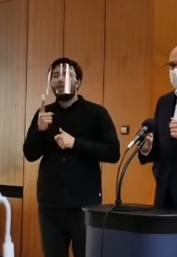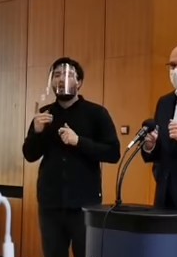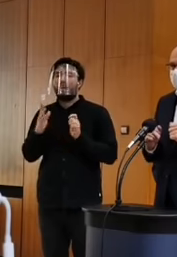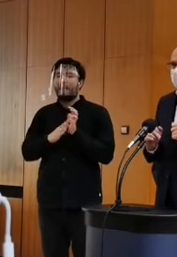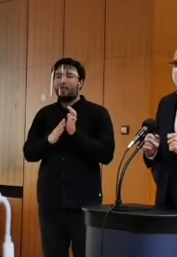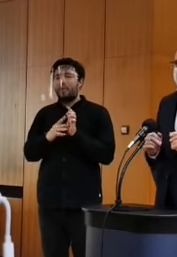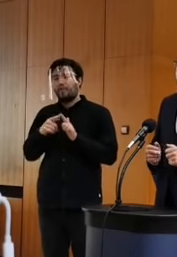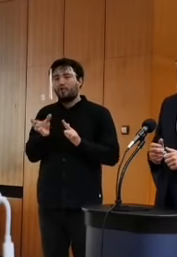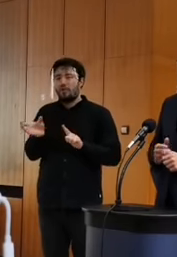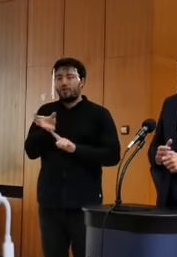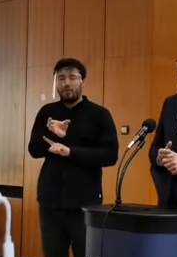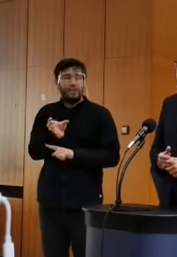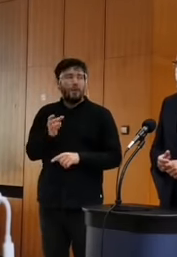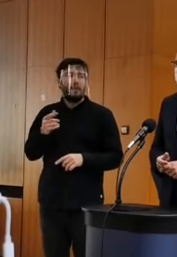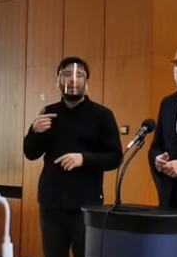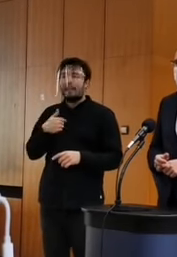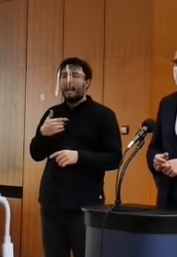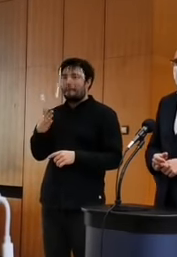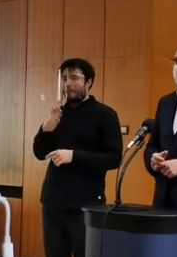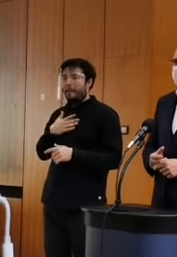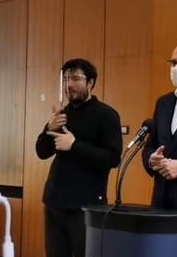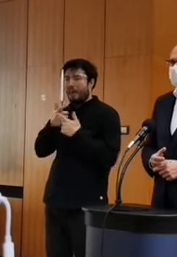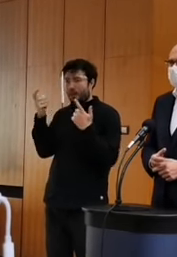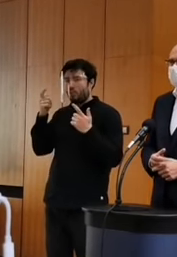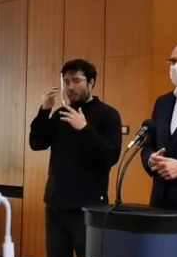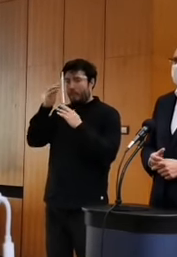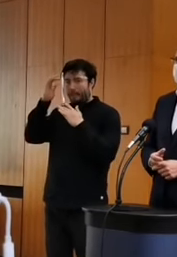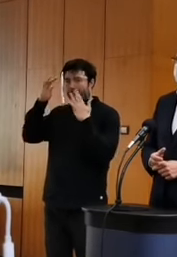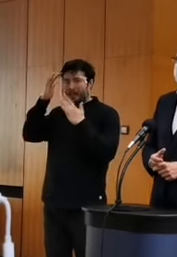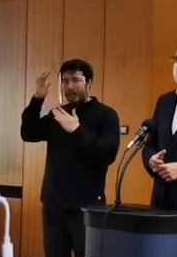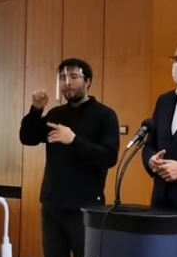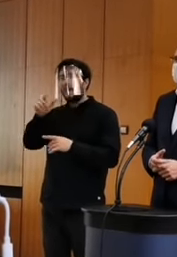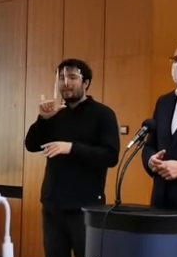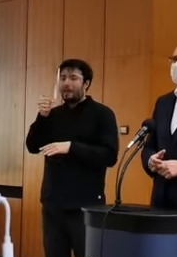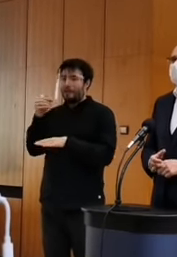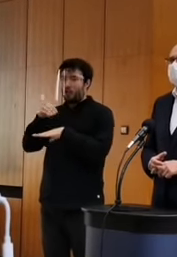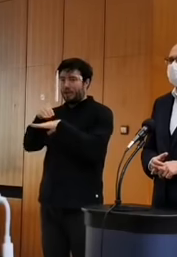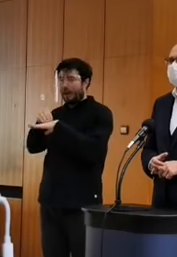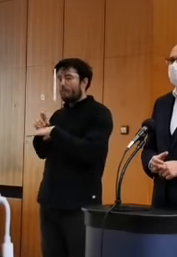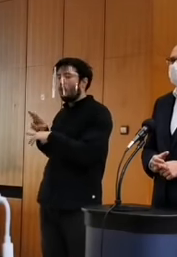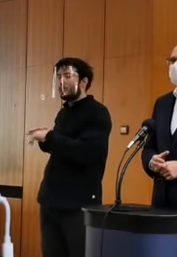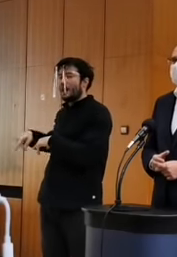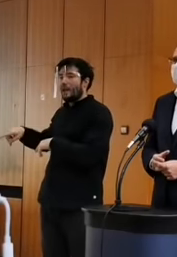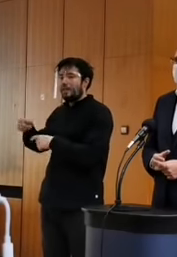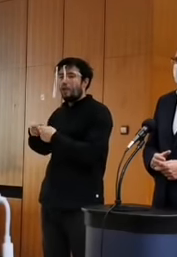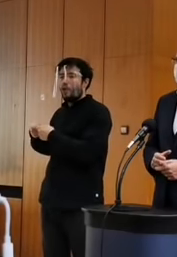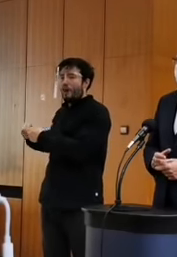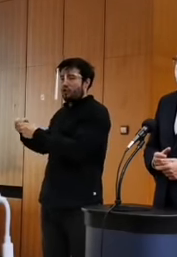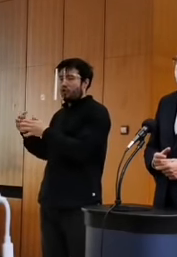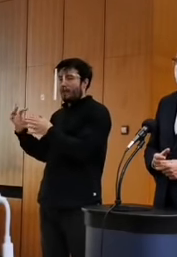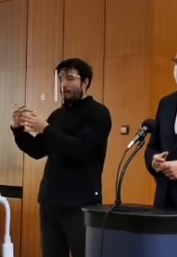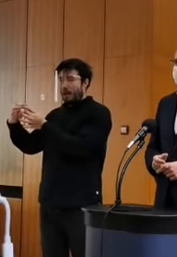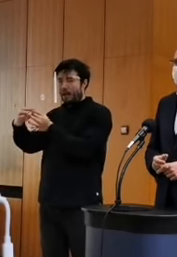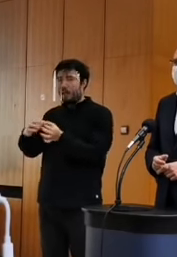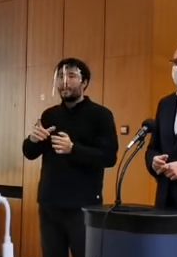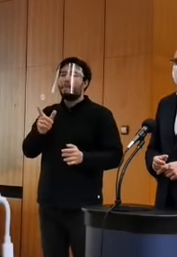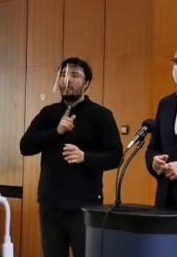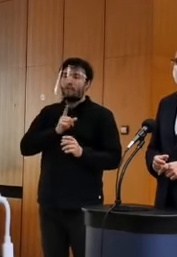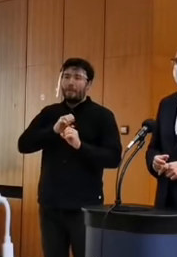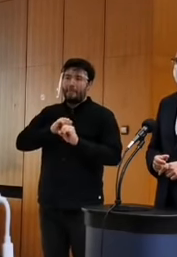Ja mám veľmi jasnú predstavu a aj ju oznámim, ale najprv ju oznámim ostatným koaličným partnerom a až potom médiám.